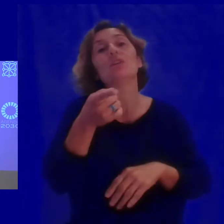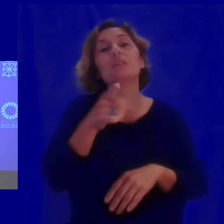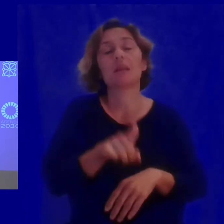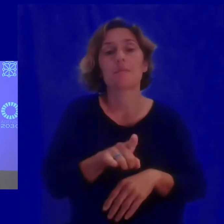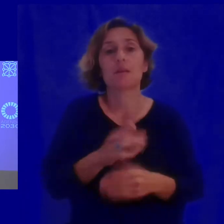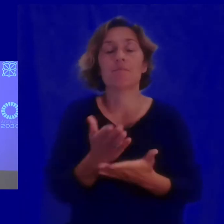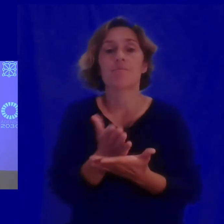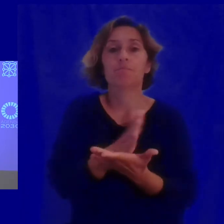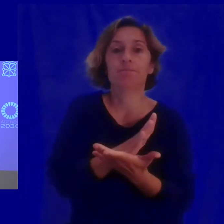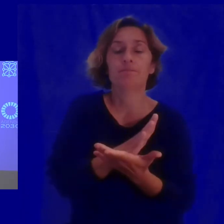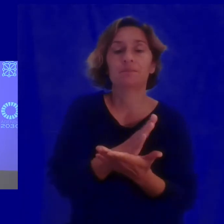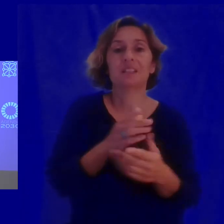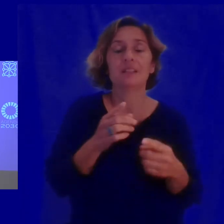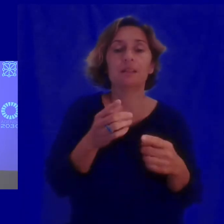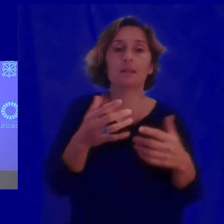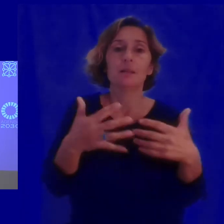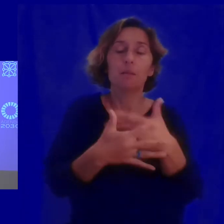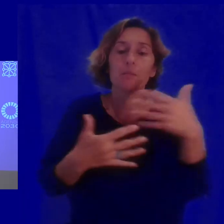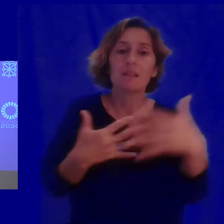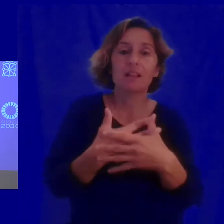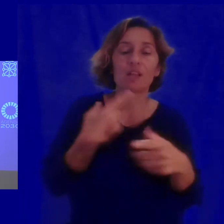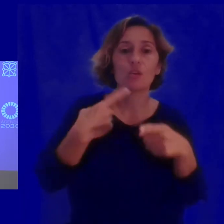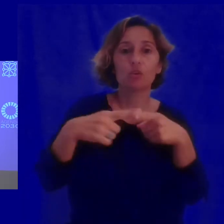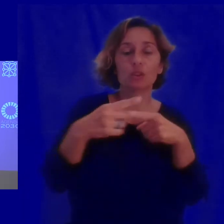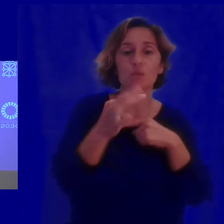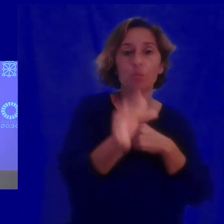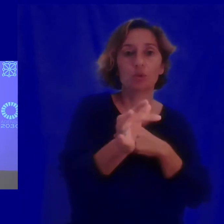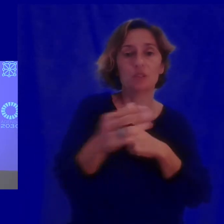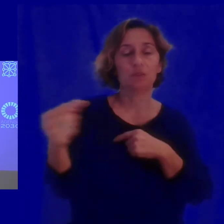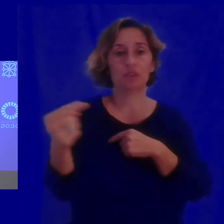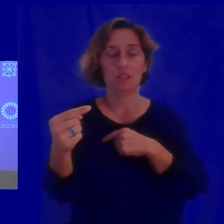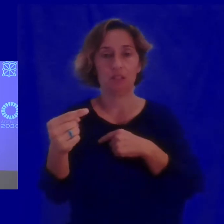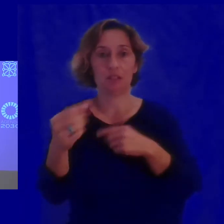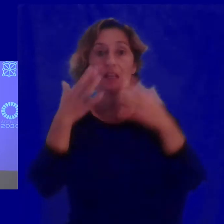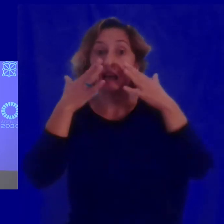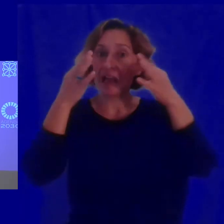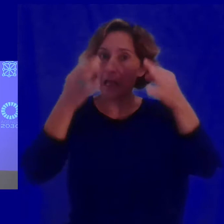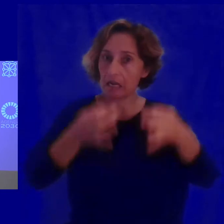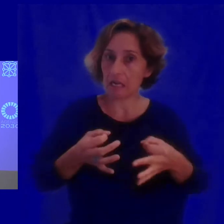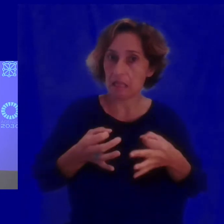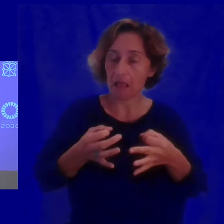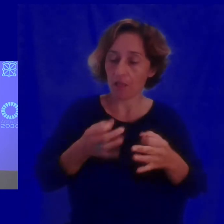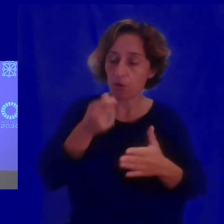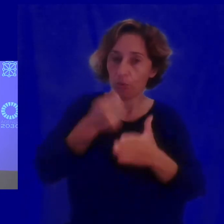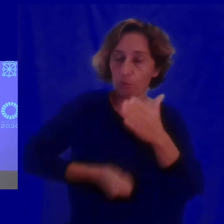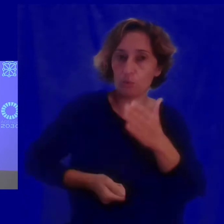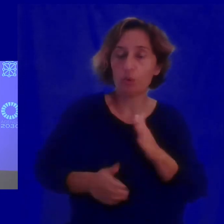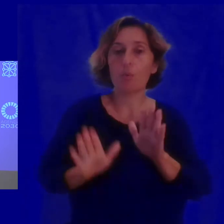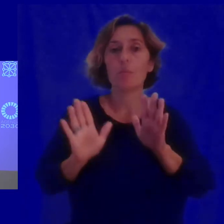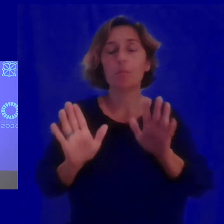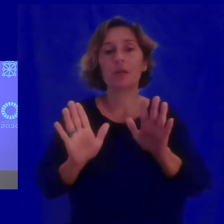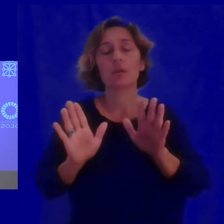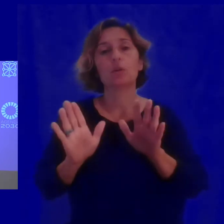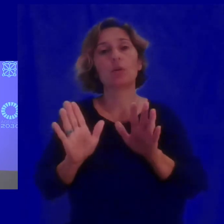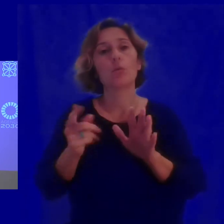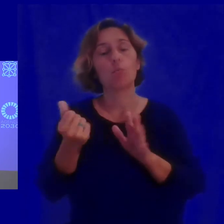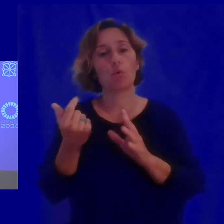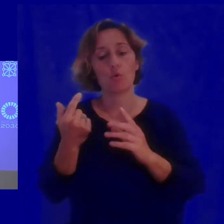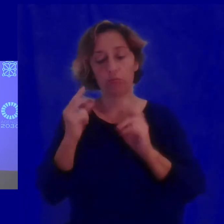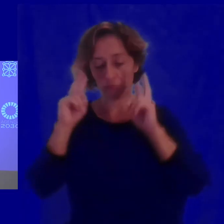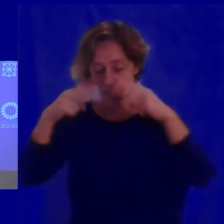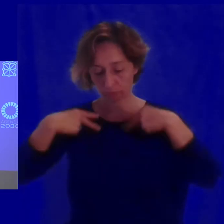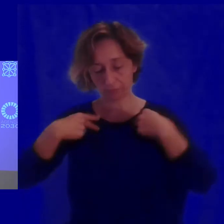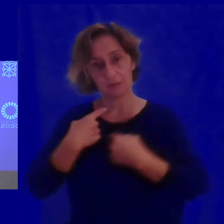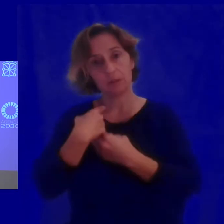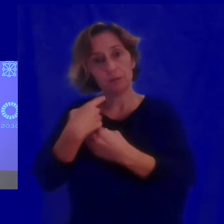mezclar cal y arena desde un prudente realismo, pero también desde un alto nivel de autoexigencia